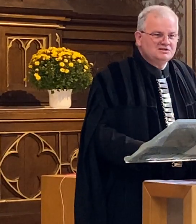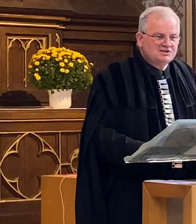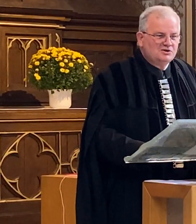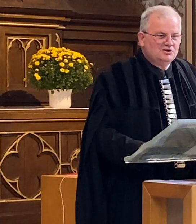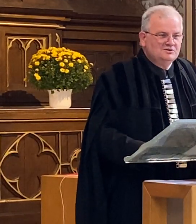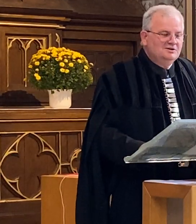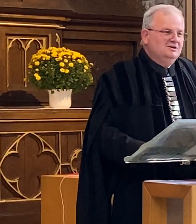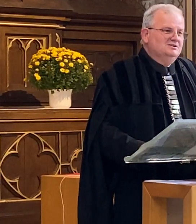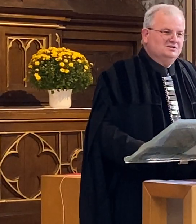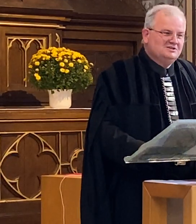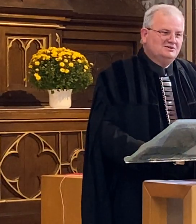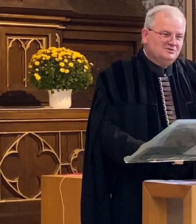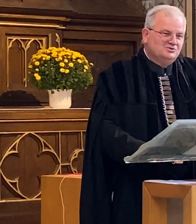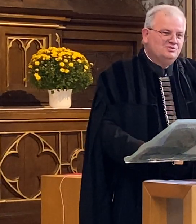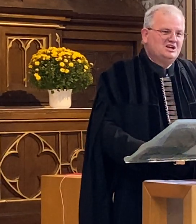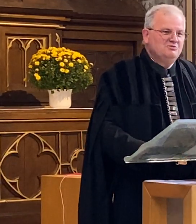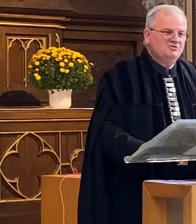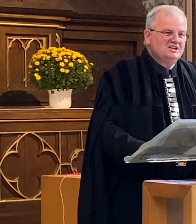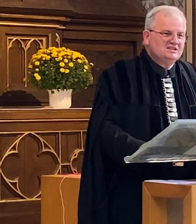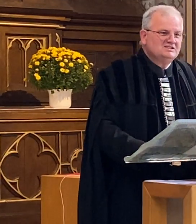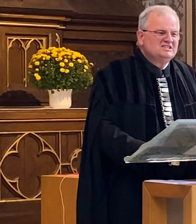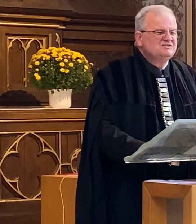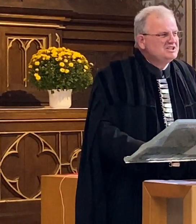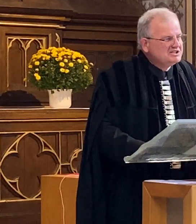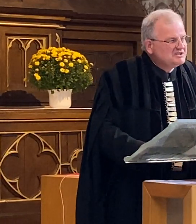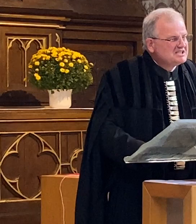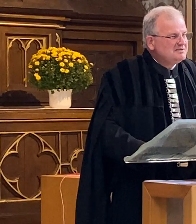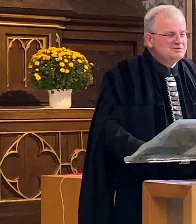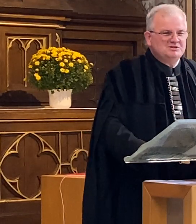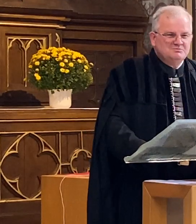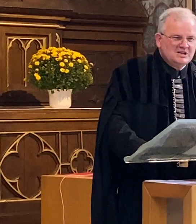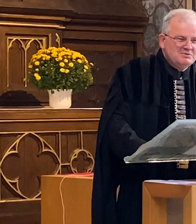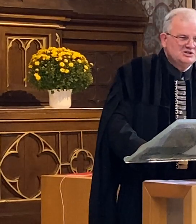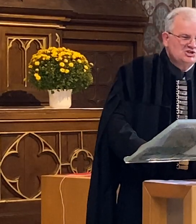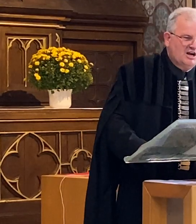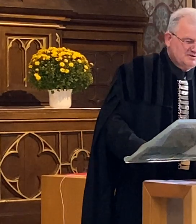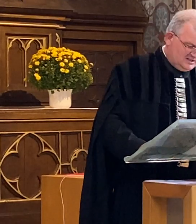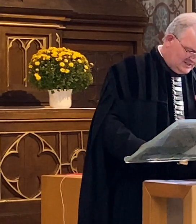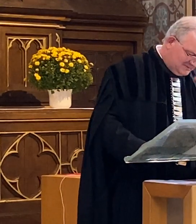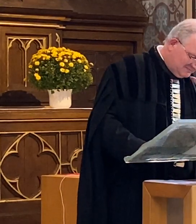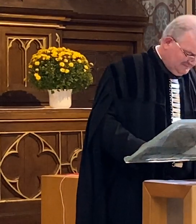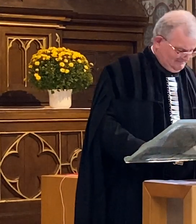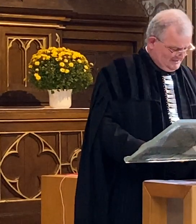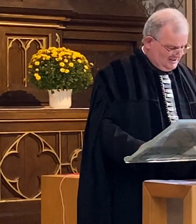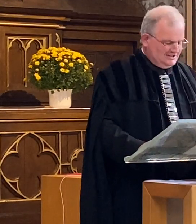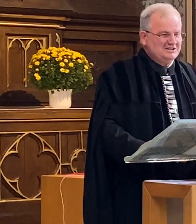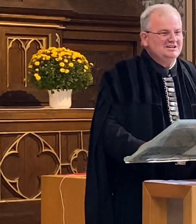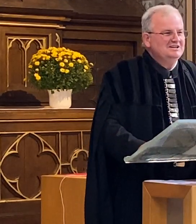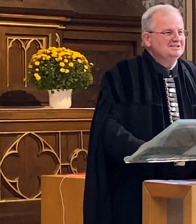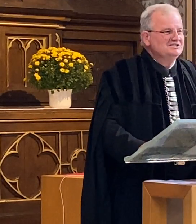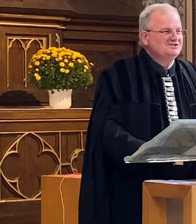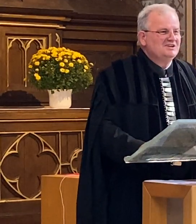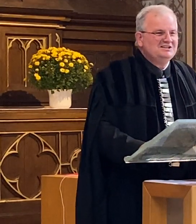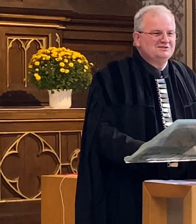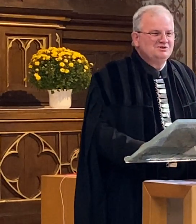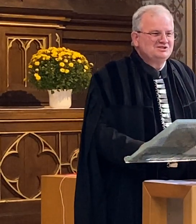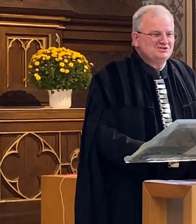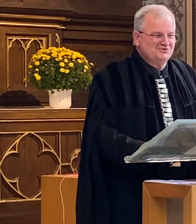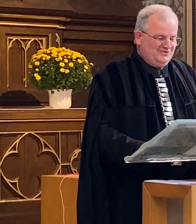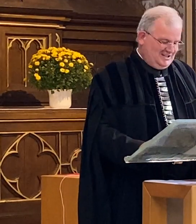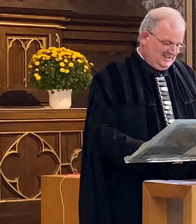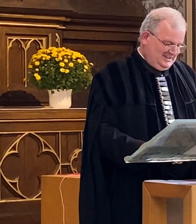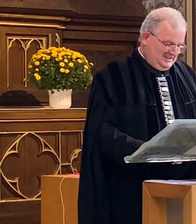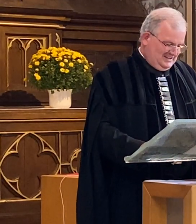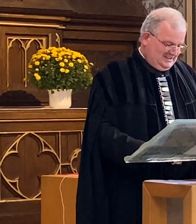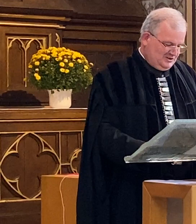eingemachten Estragon, das ich dann übergeben werde. Schwierig wird es aber mit dem Mirabellenschnaps. Da dachte ich, das ist vielleicht ein bisschen